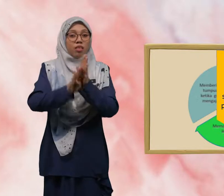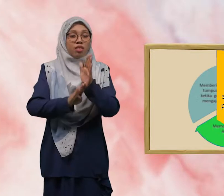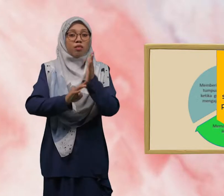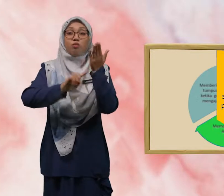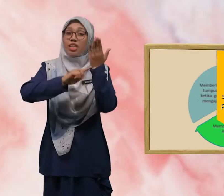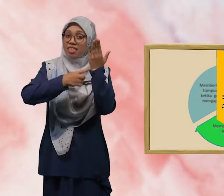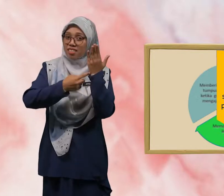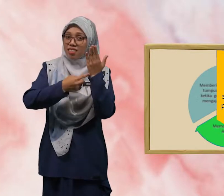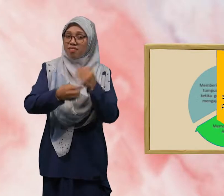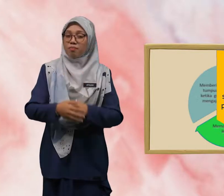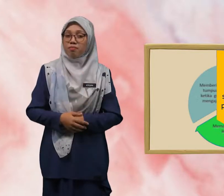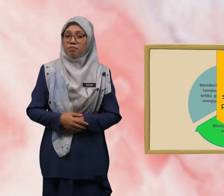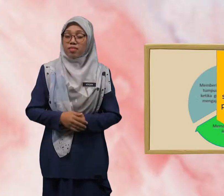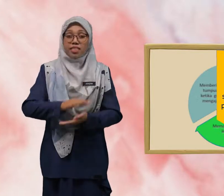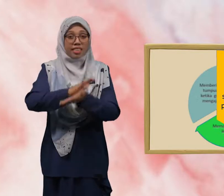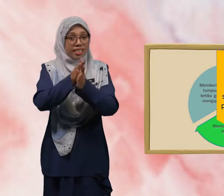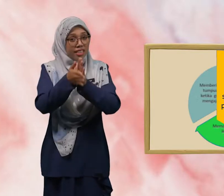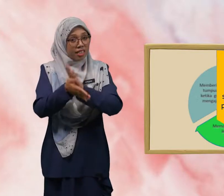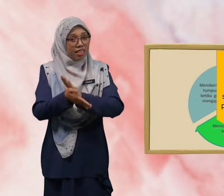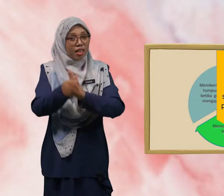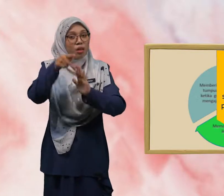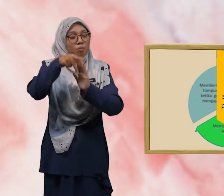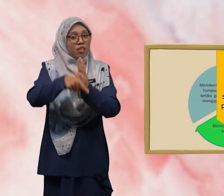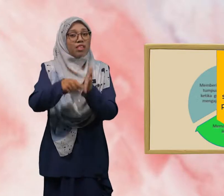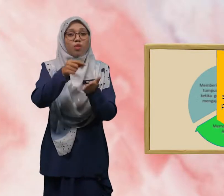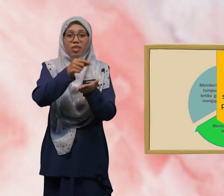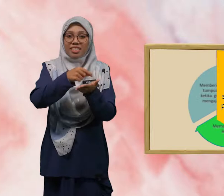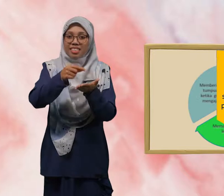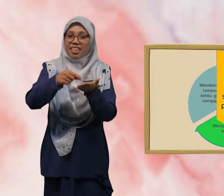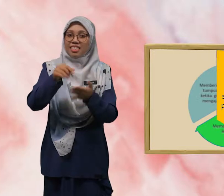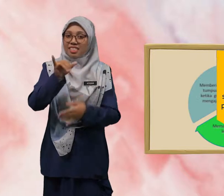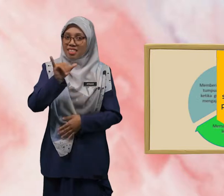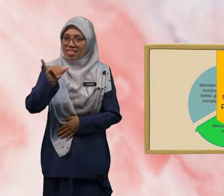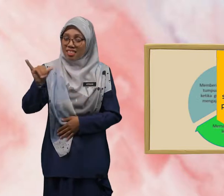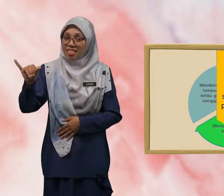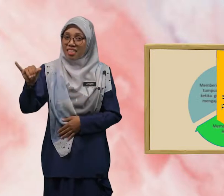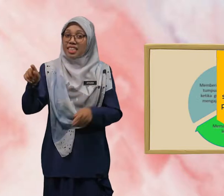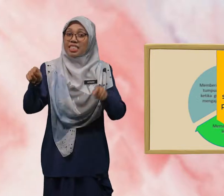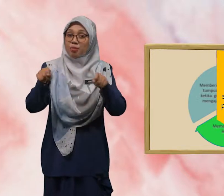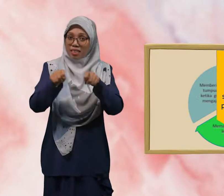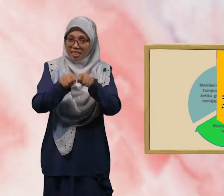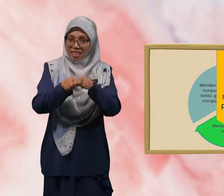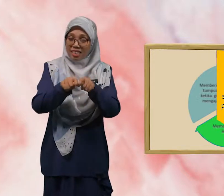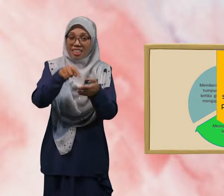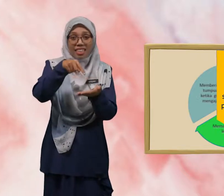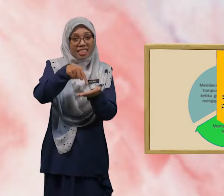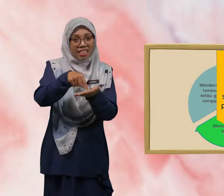bermula jadi penulisannya seperti ini